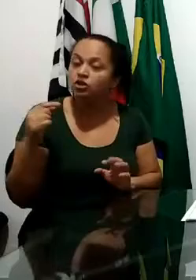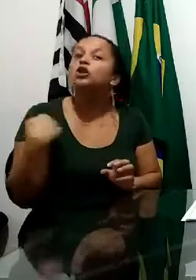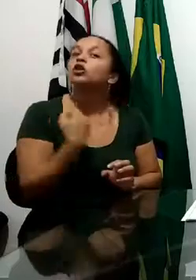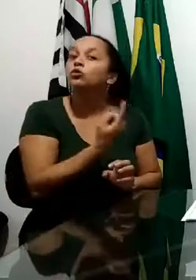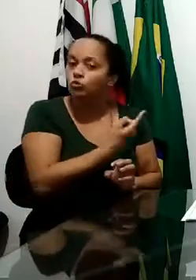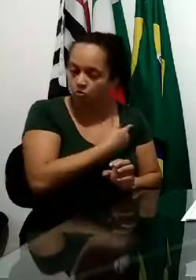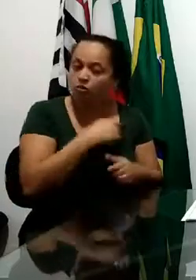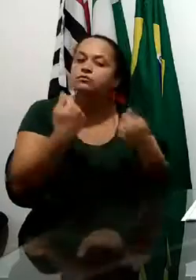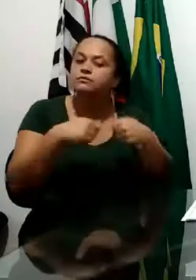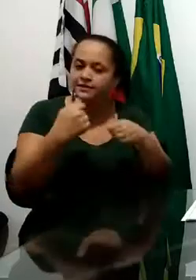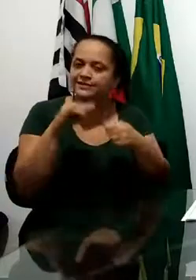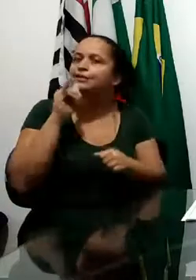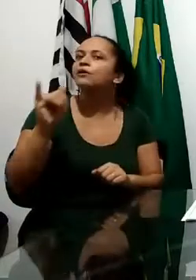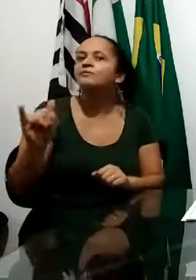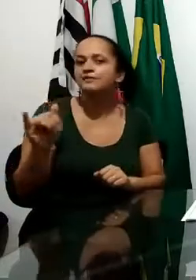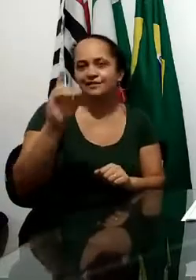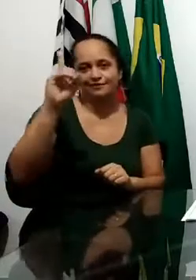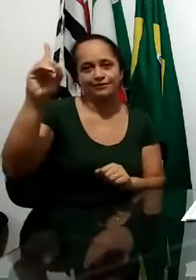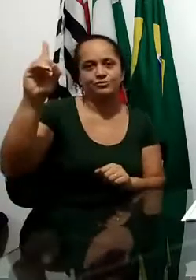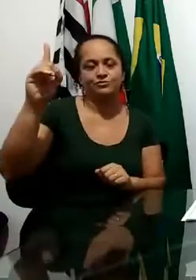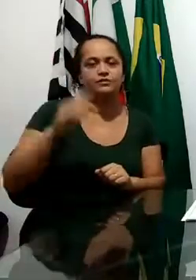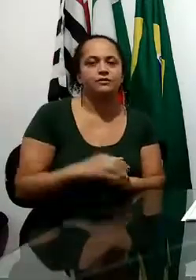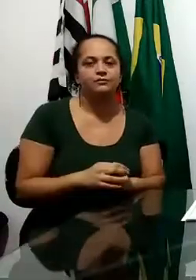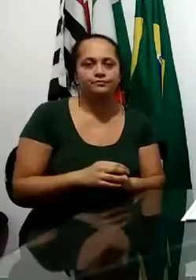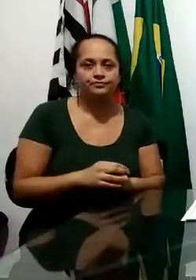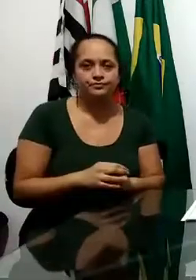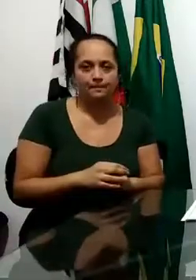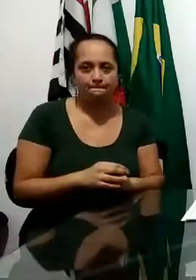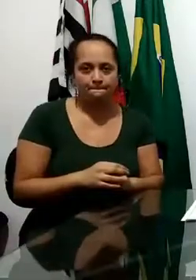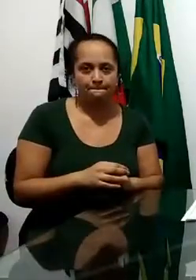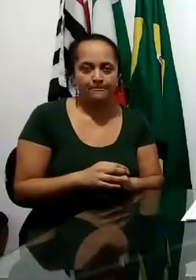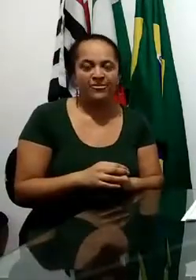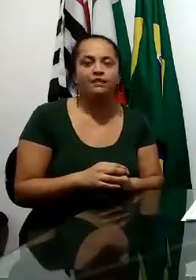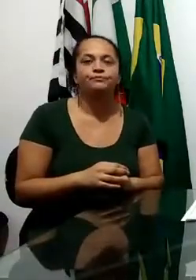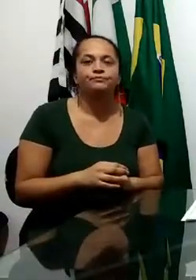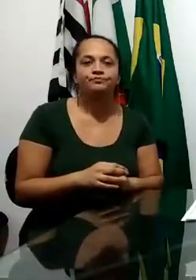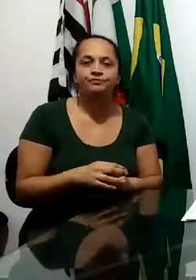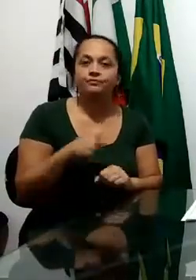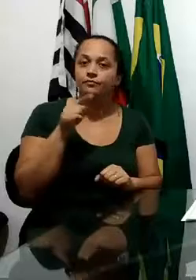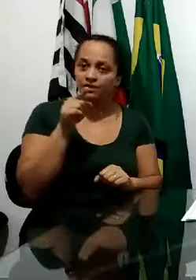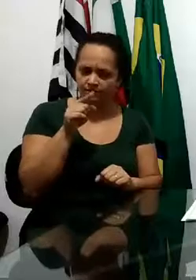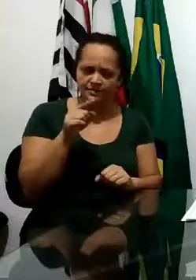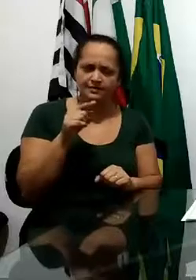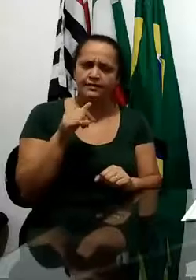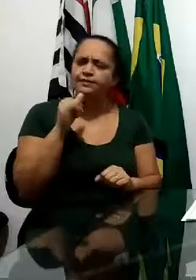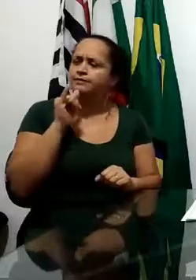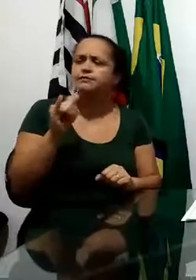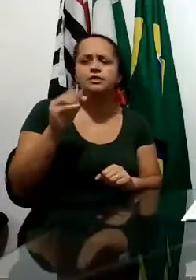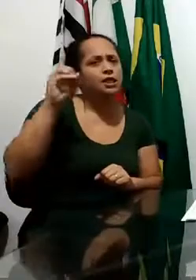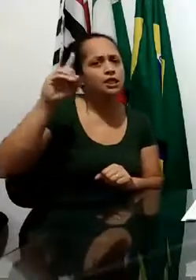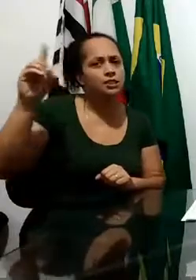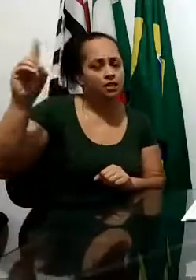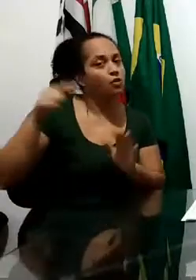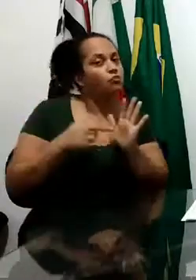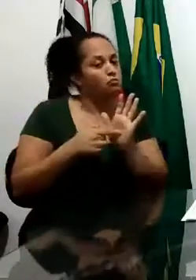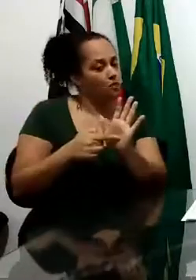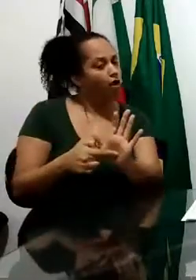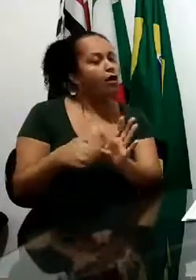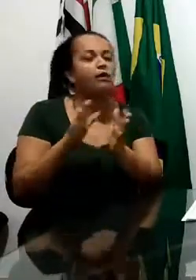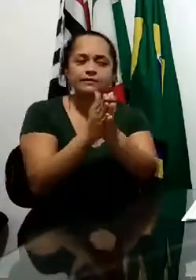ter que comparecer. E cada um, e essa prestação de contas, o texto aqui é claro, ela